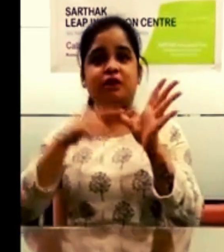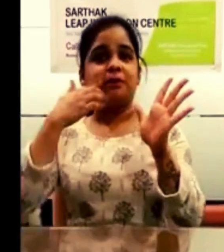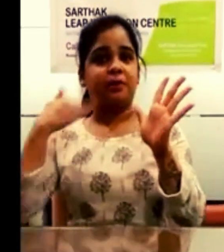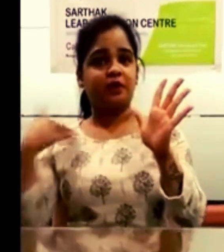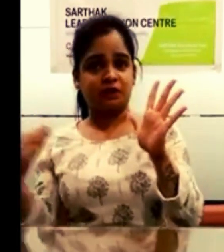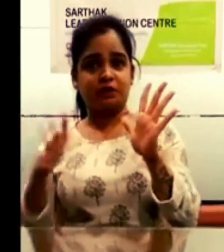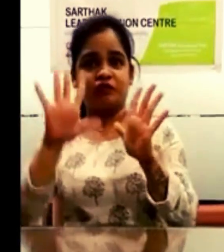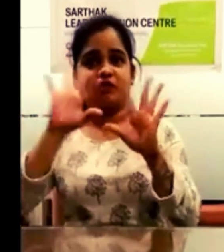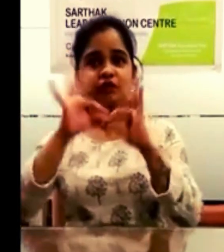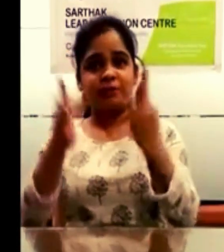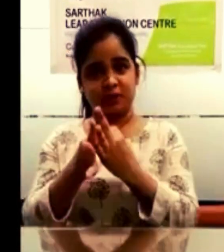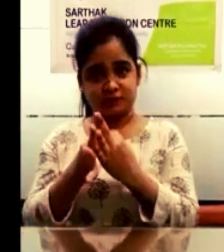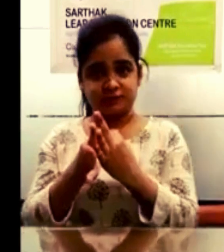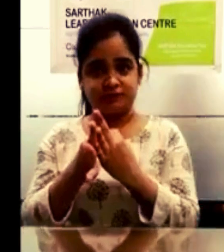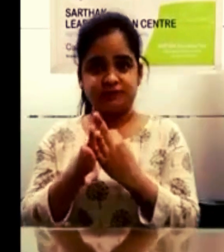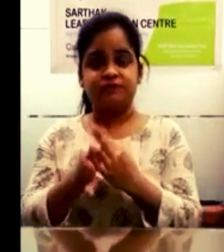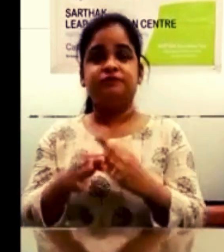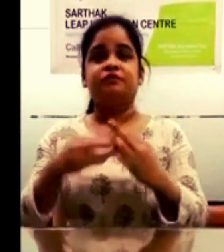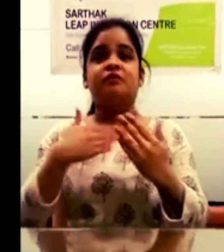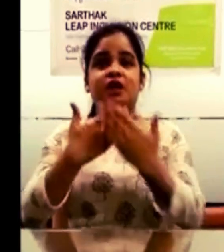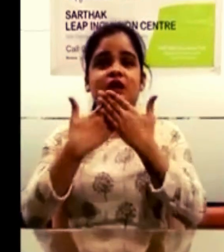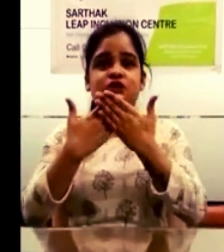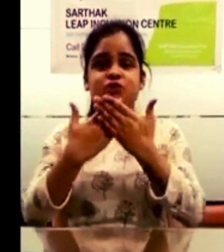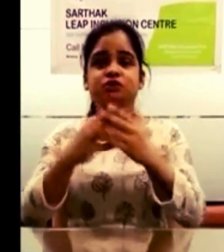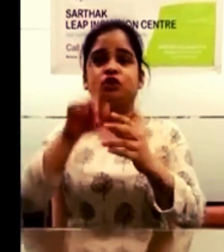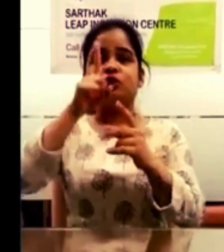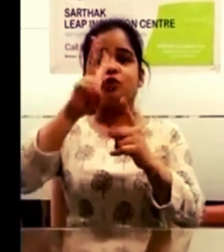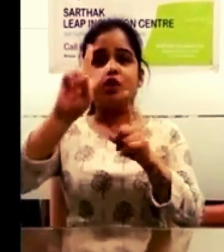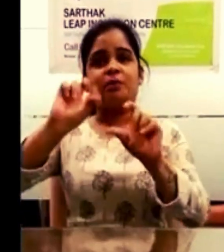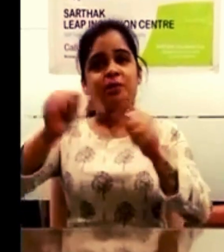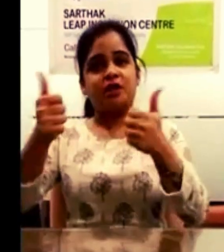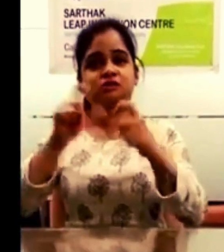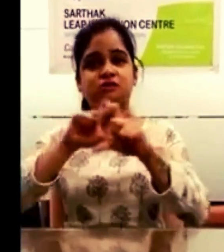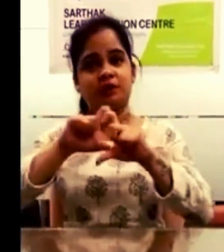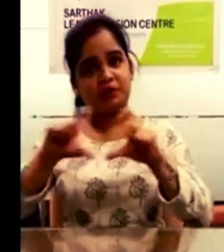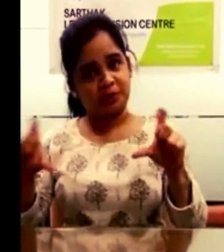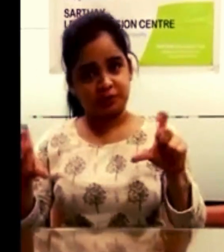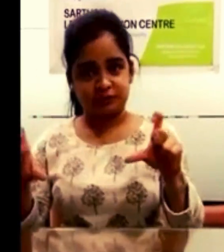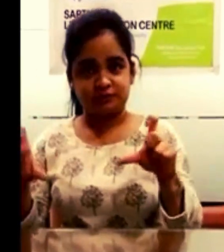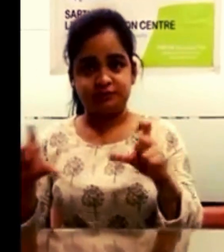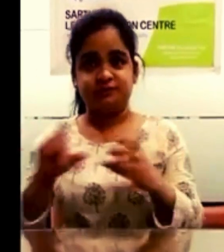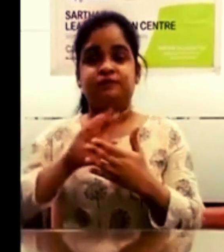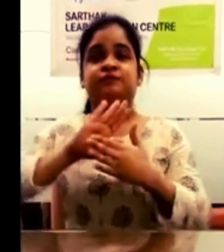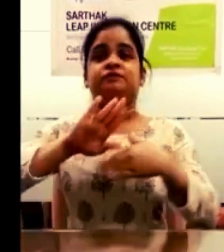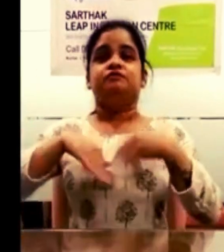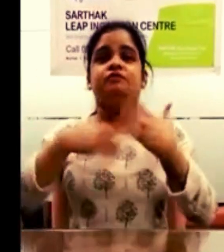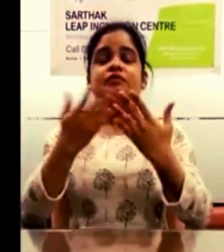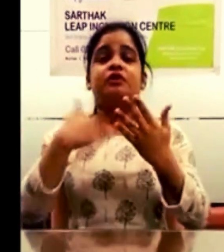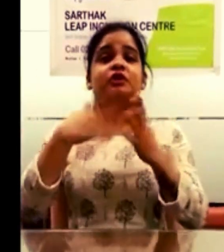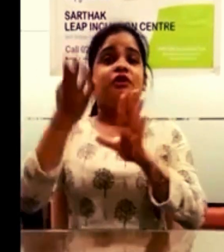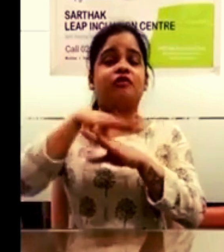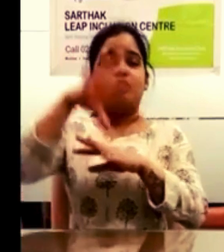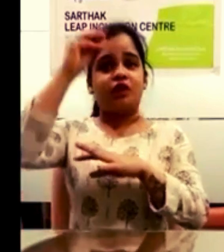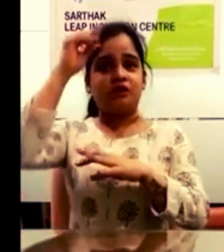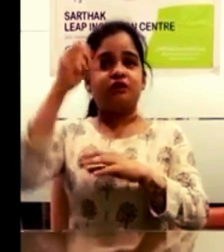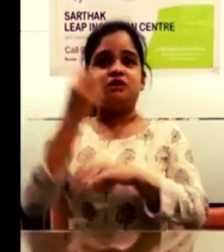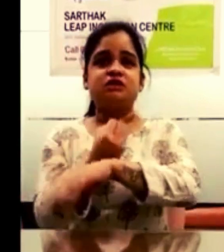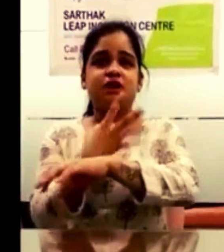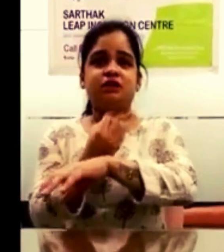पापा, मम्मी, भाई, बहन और मैं टोटल 5 लोग हैं। और मेरा एजुकेशन 12वीं किया है